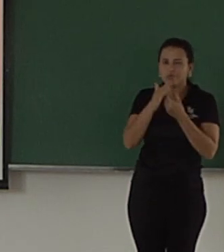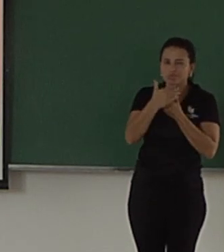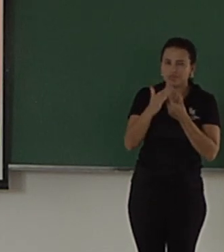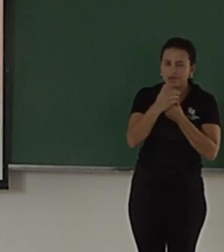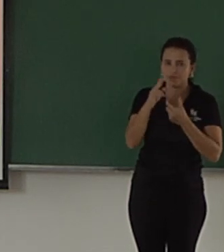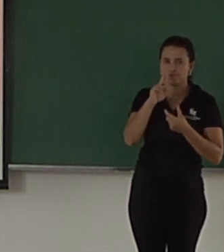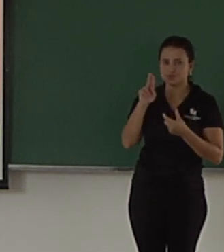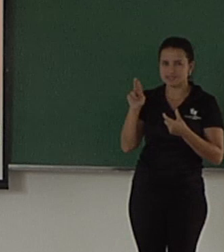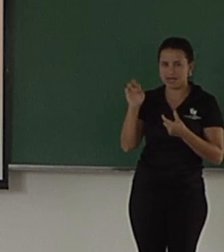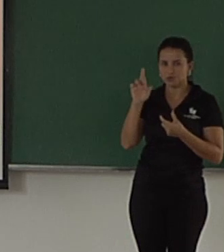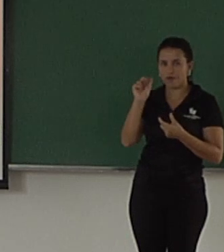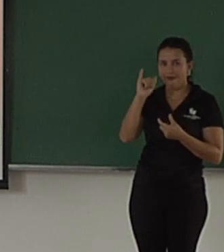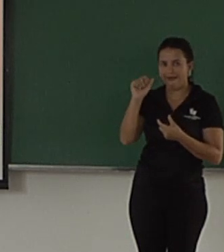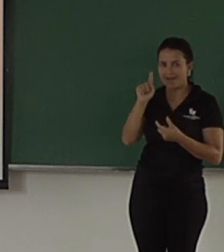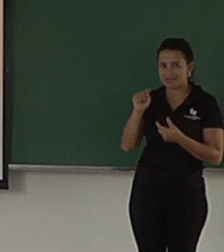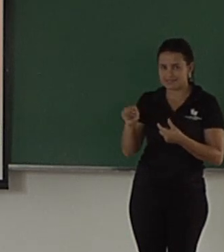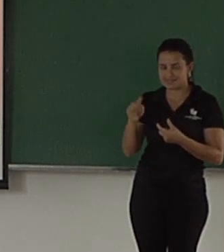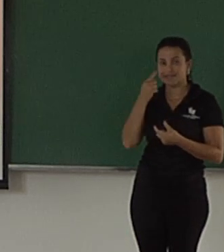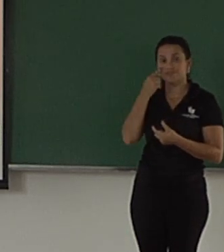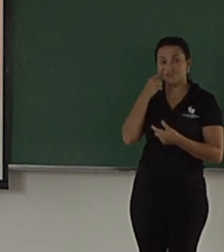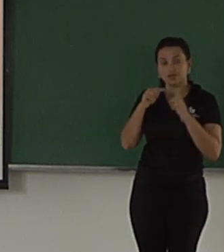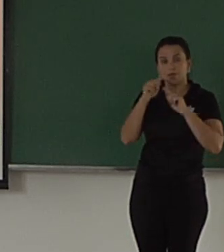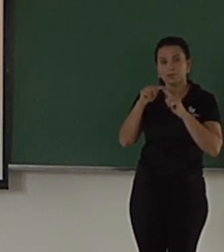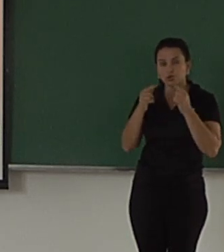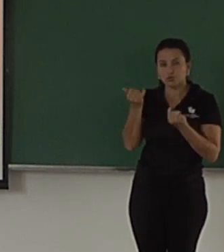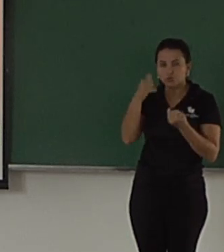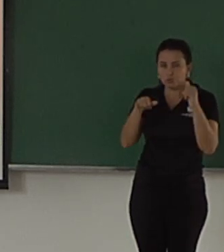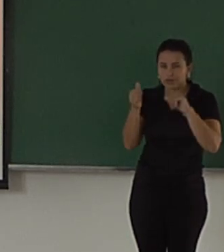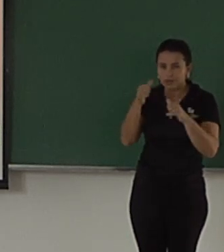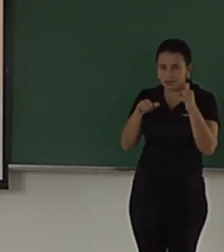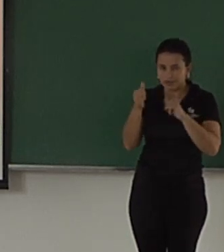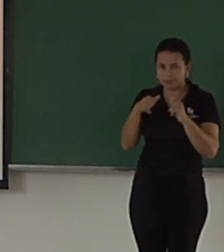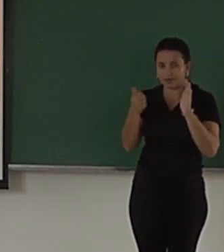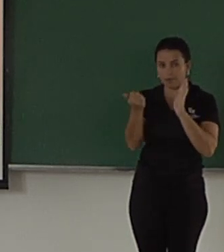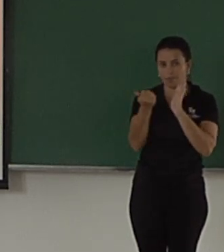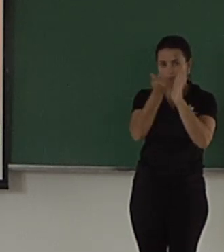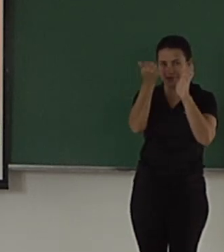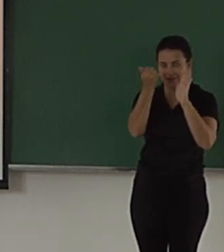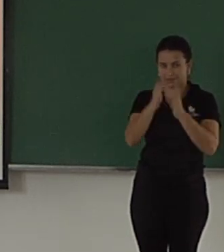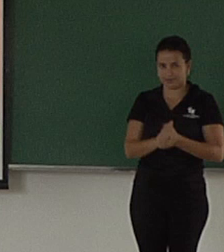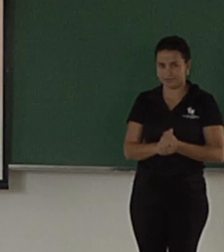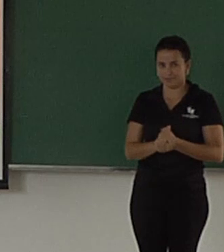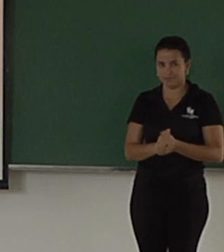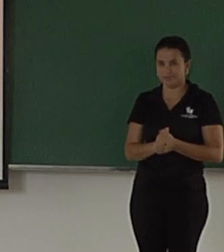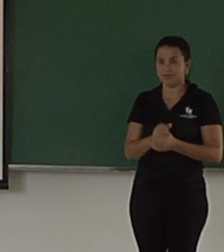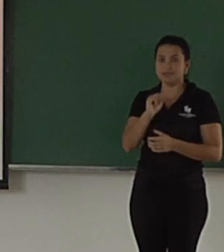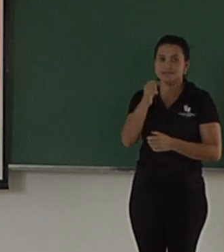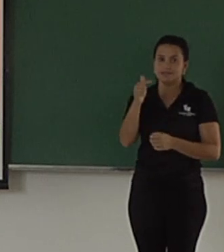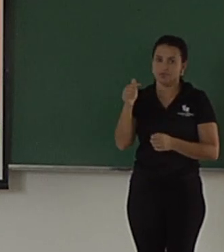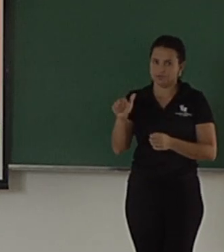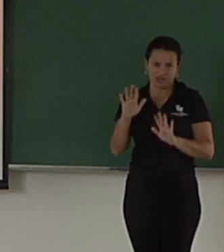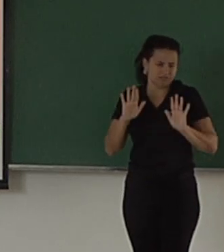ver que tem aí alguns produtos químicos com rótulos, com marca, patenteados, e a gente não tem nenhum conflito